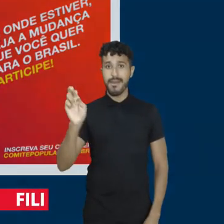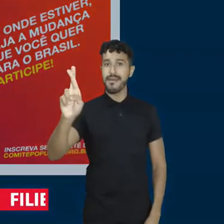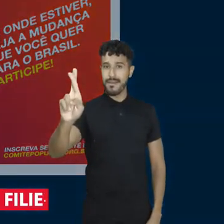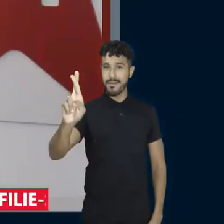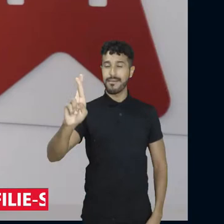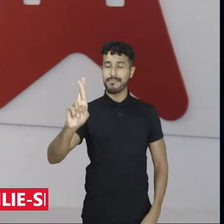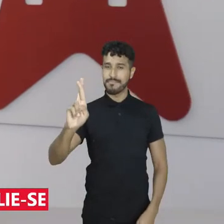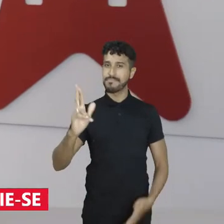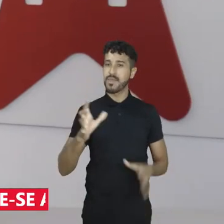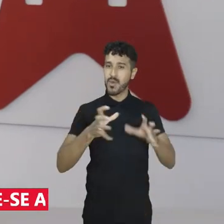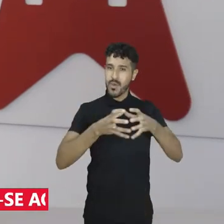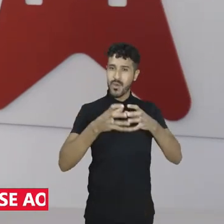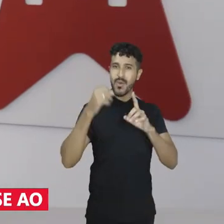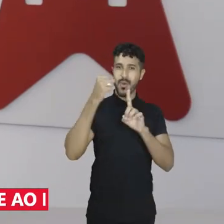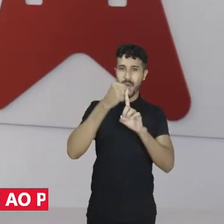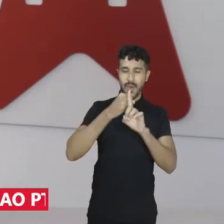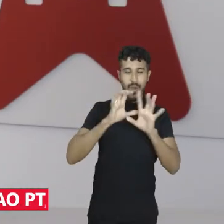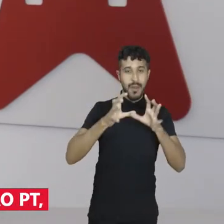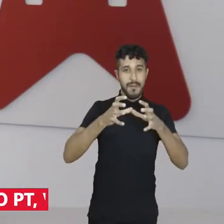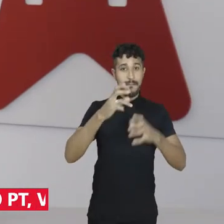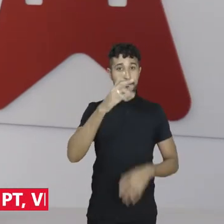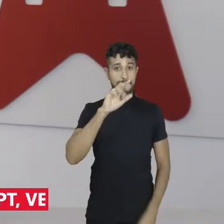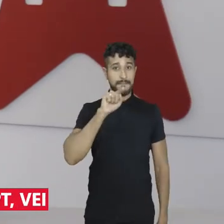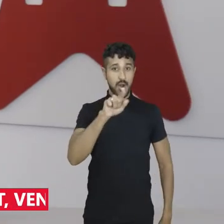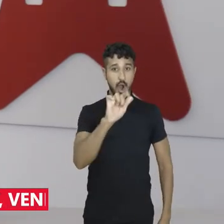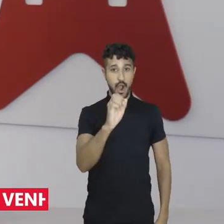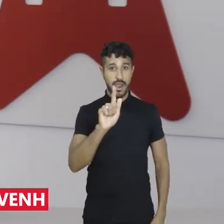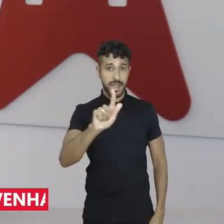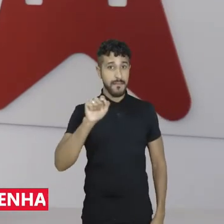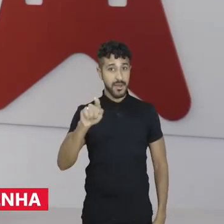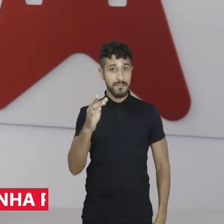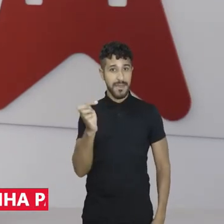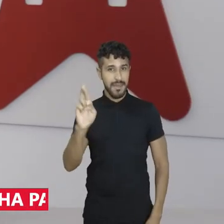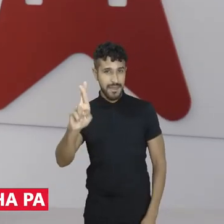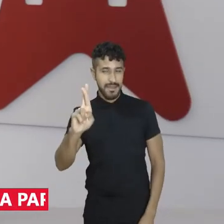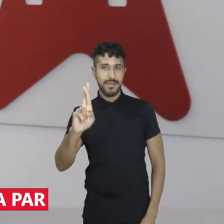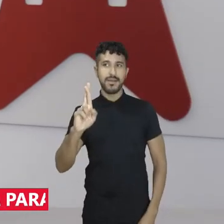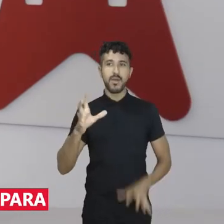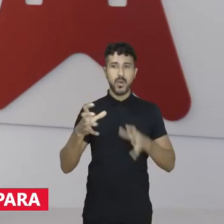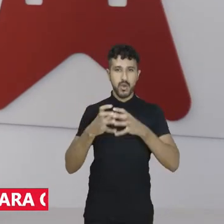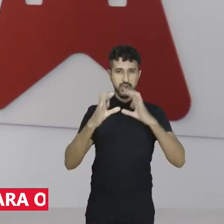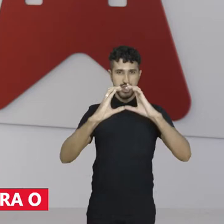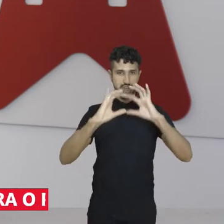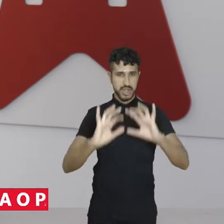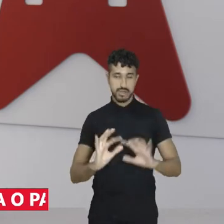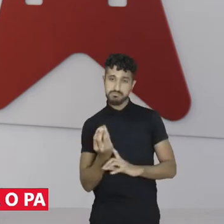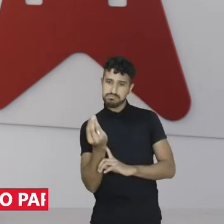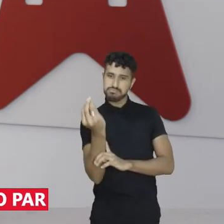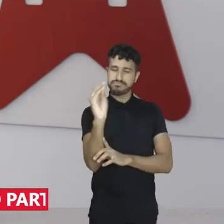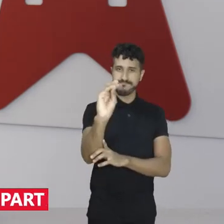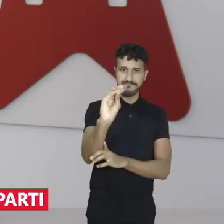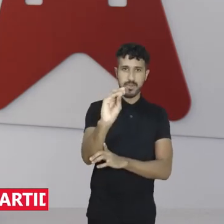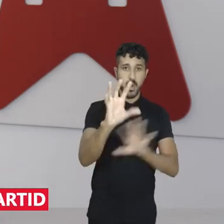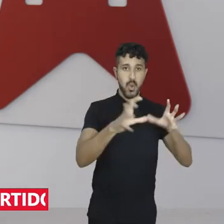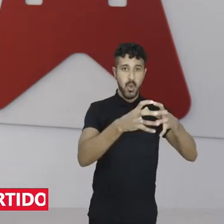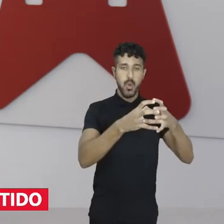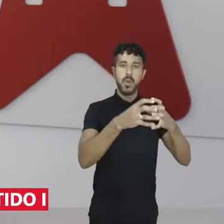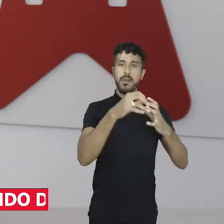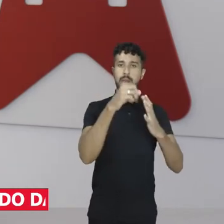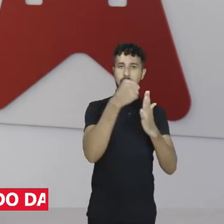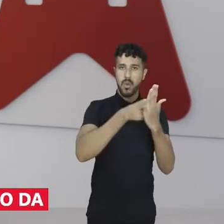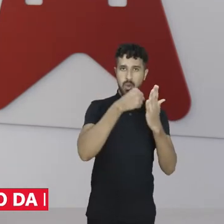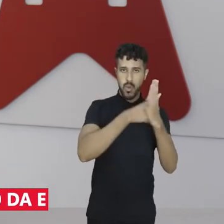comitepopular.org.br. Então, comitepopular.org.br. Eu vou pedir também aqui para a moderação do chat colocar tanto o Comitê Popular,